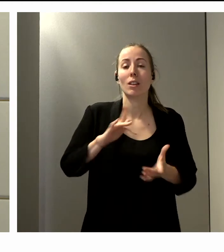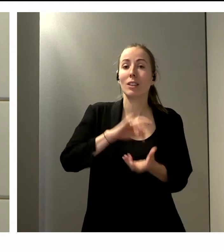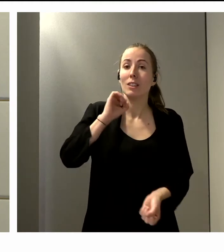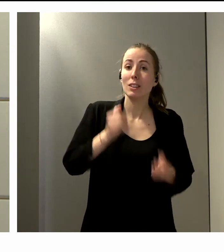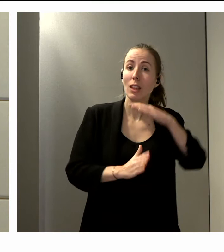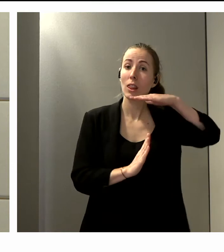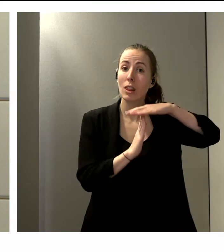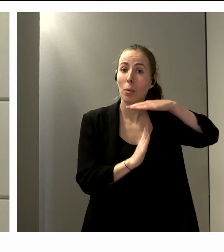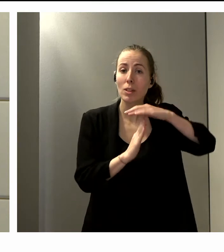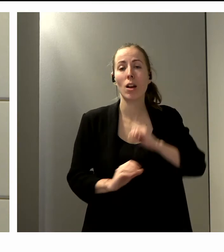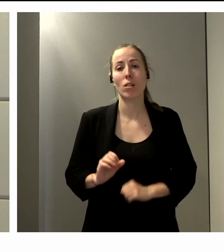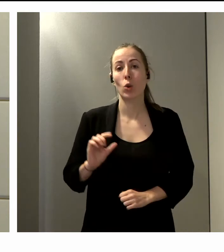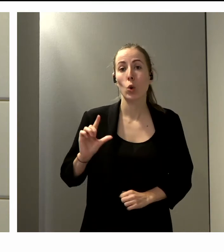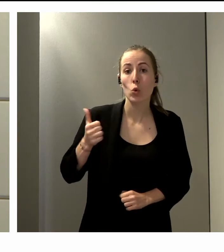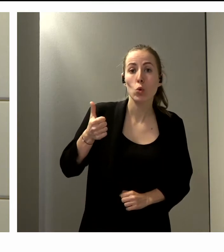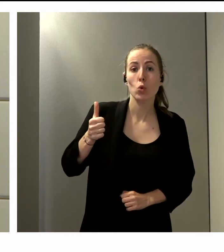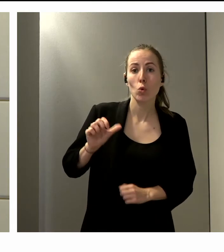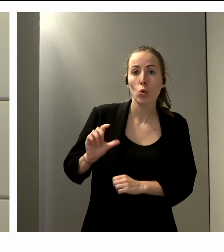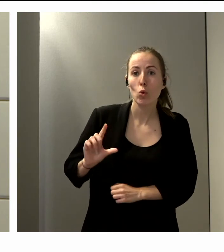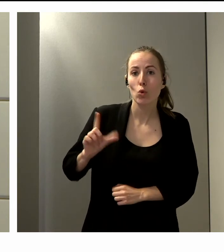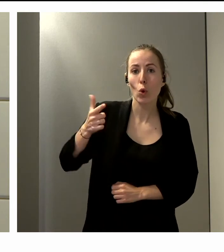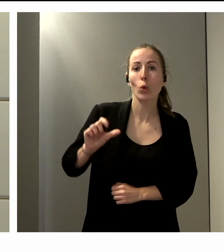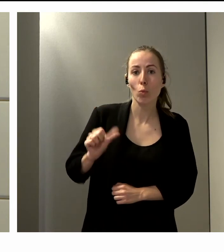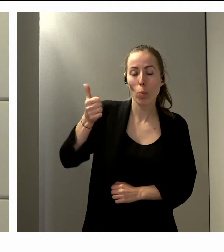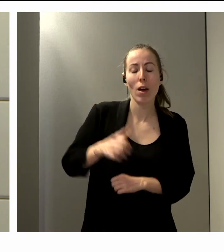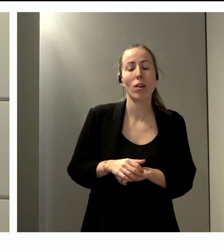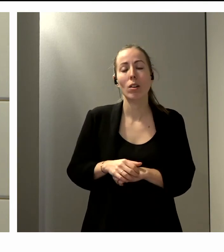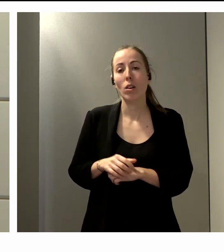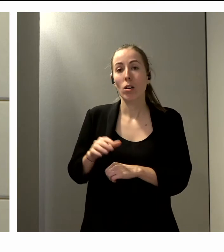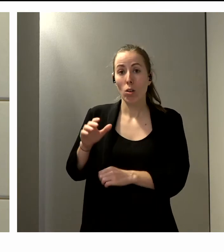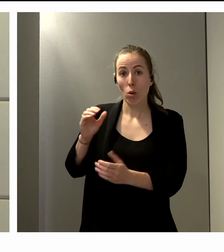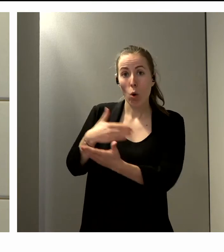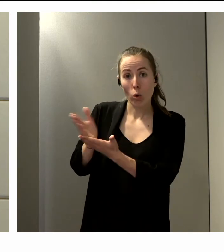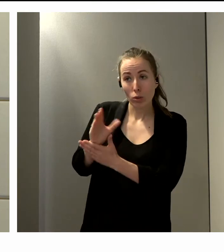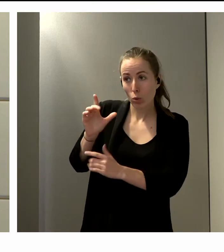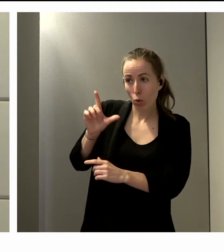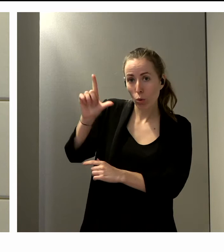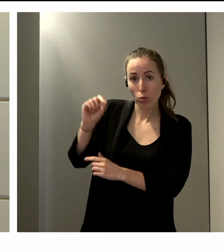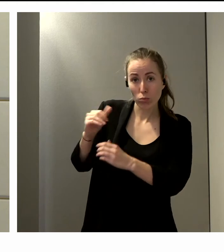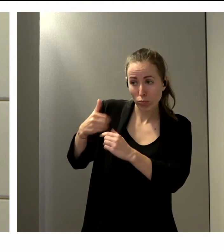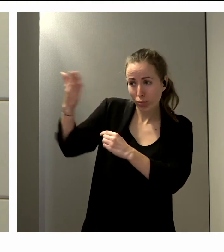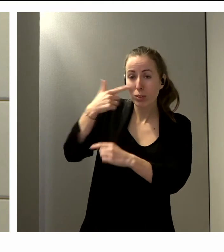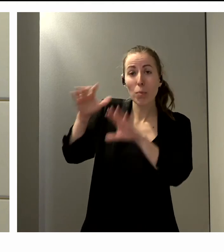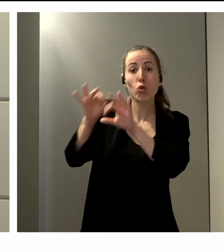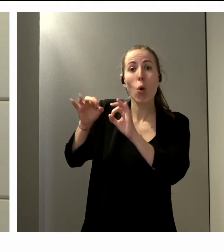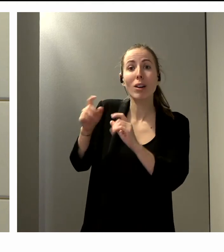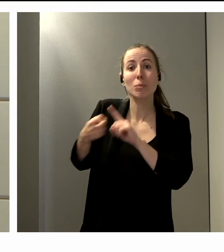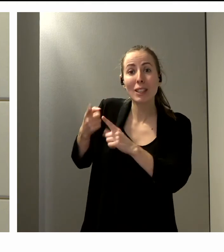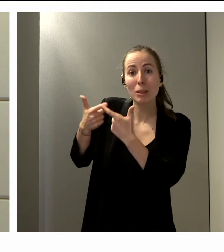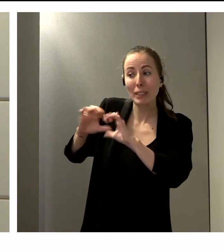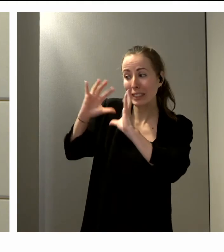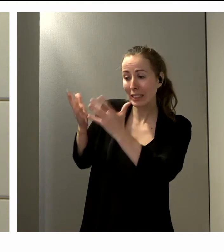seconde première, le site Horizon 21 pour le choix des enseignements de spécialité, en essayant